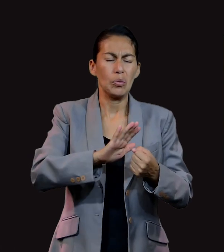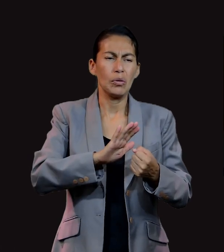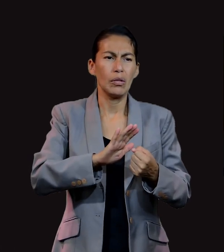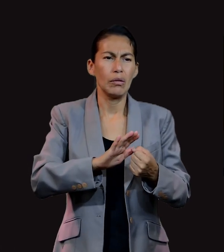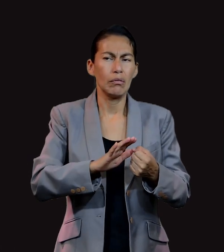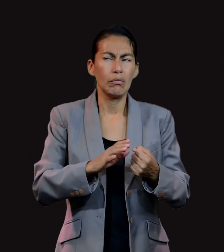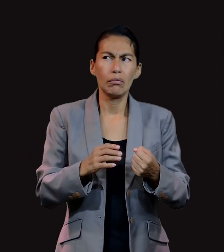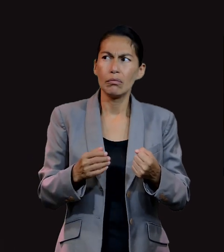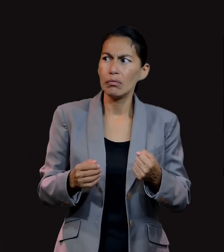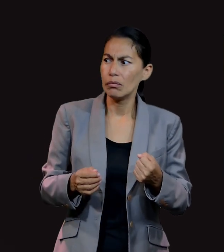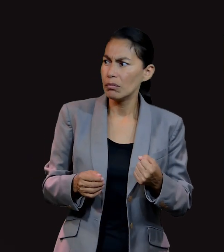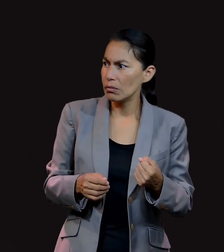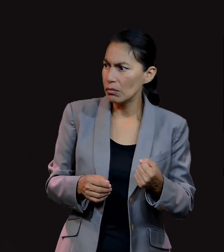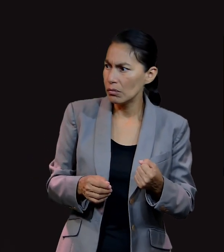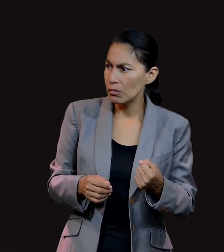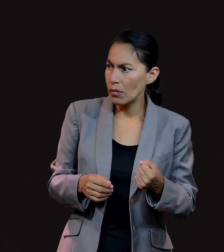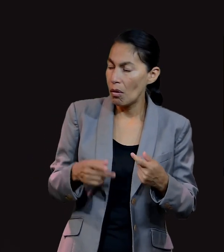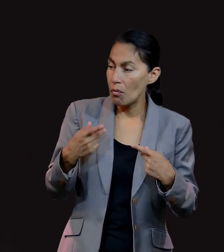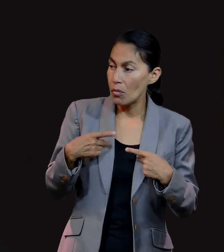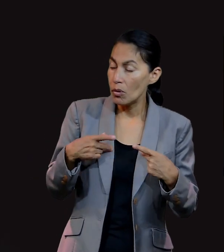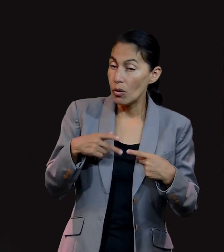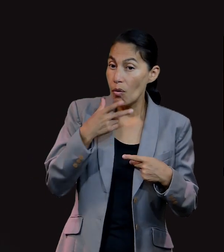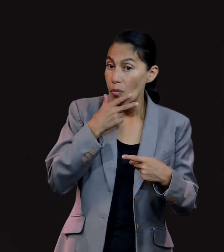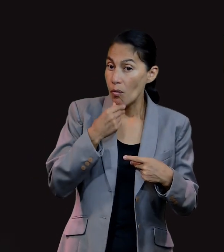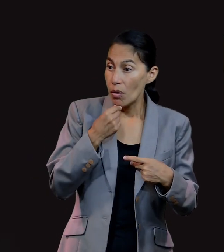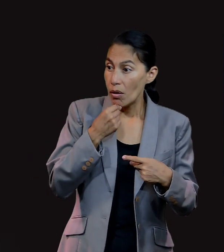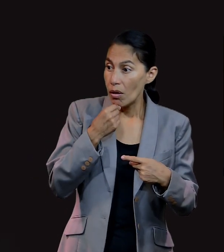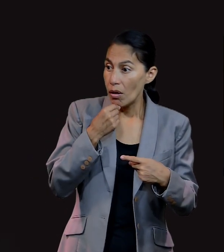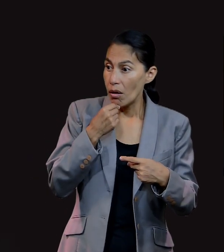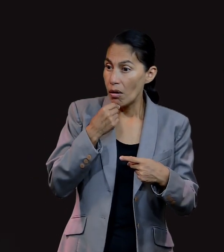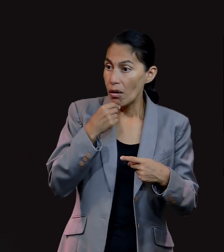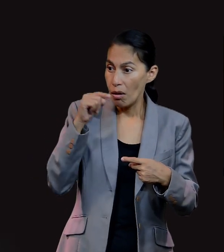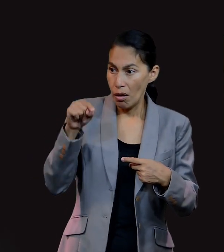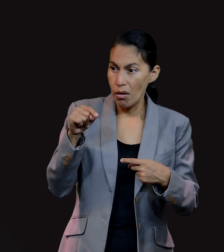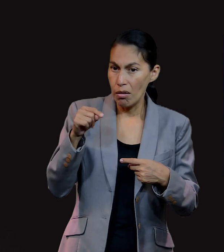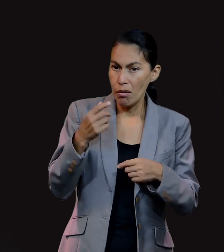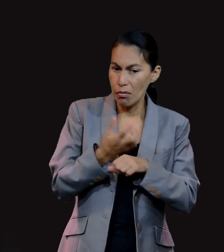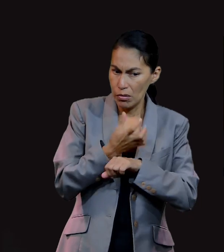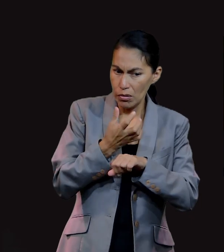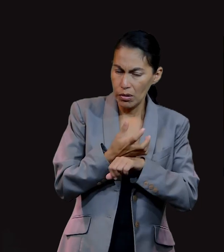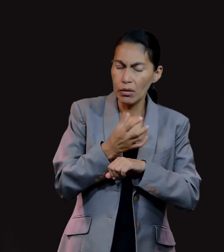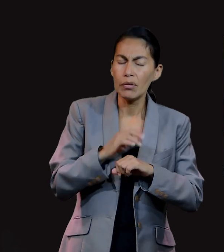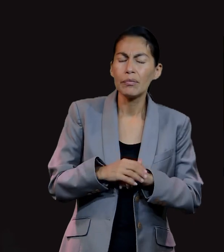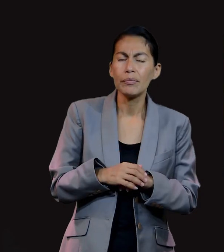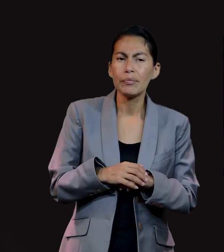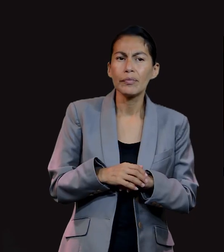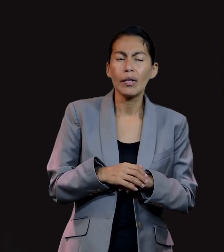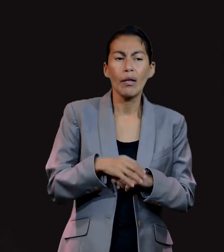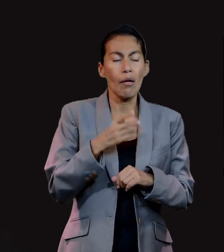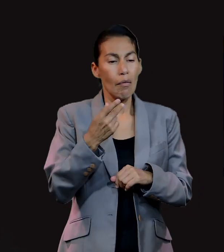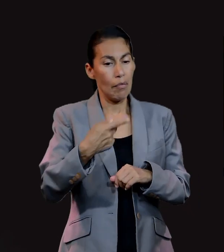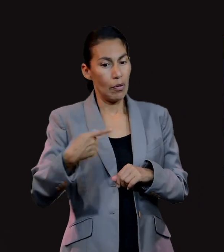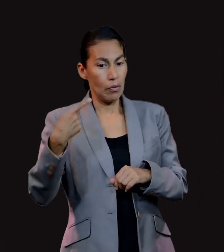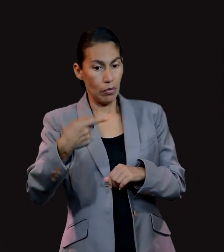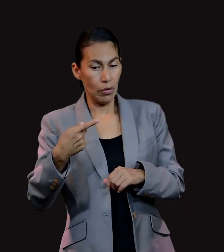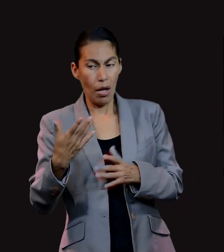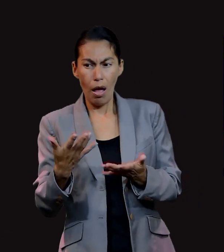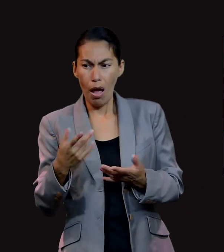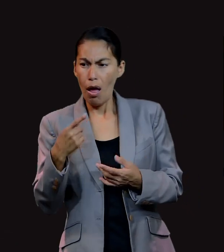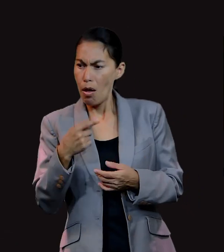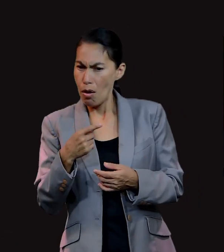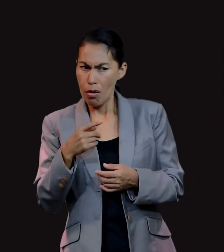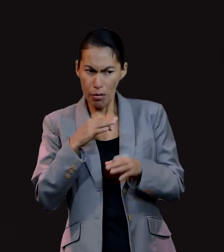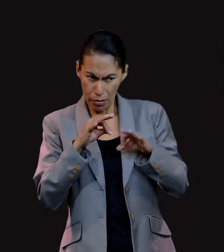oí el la bocina de una van y era un americano y me pregunta si quería trabajar y yo le dije sí